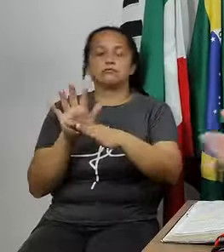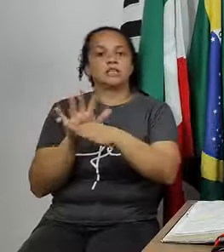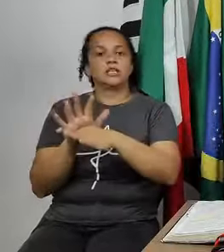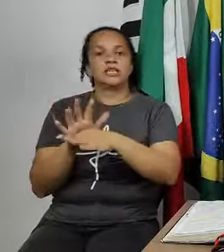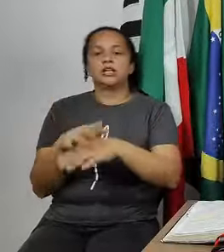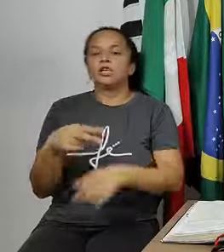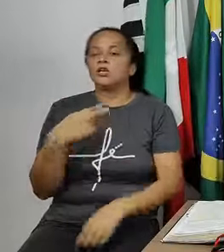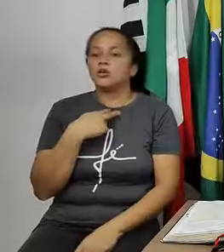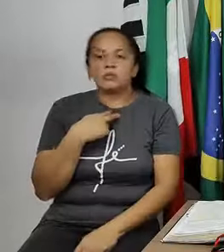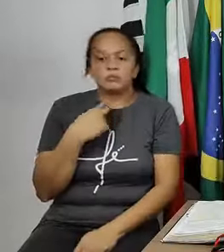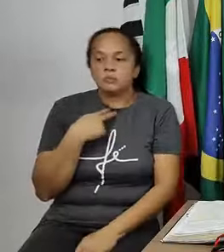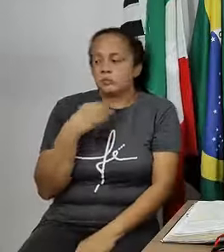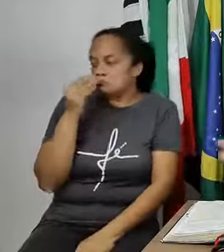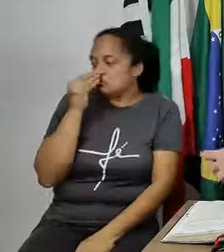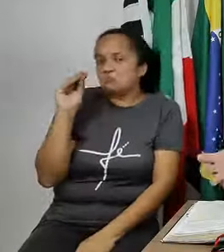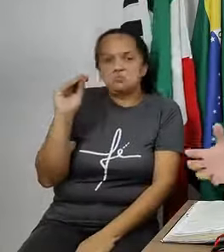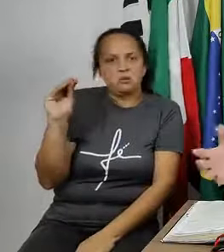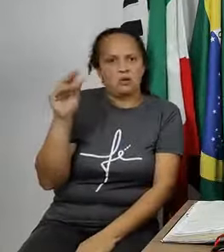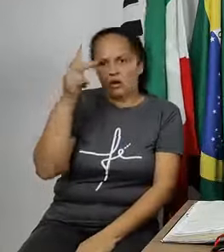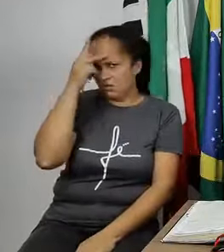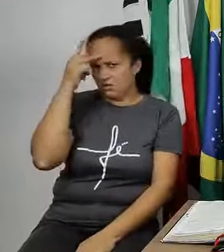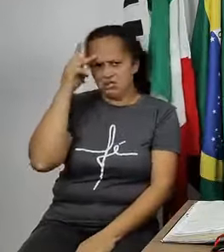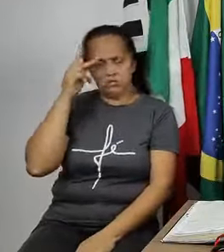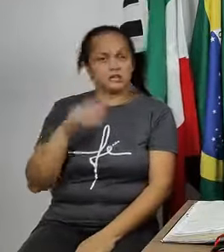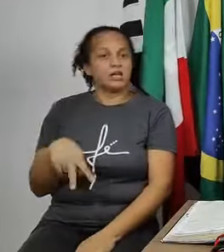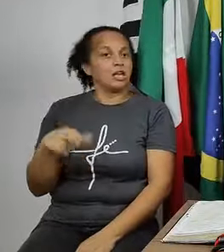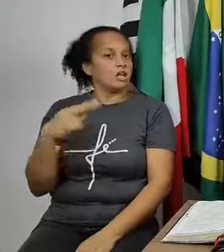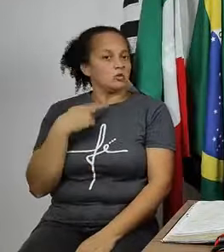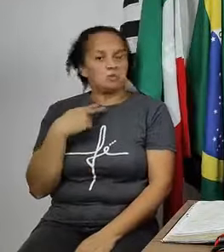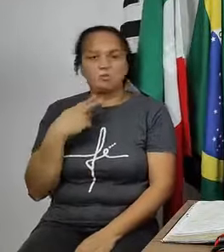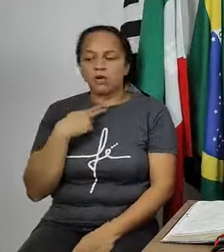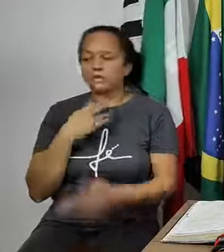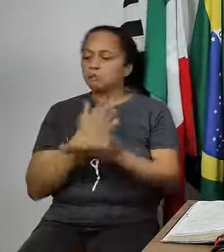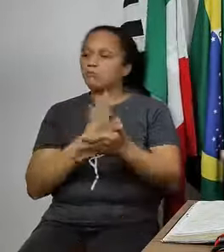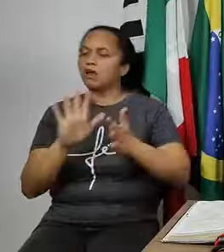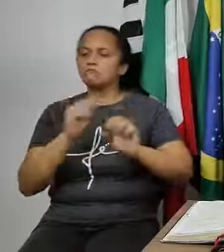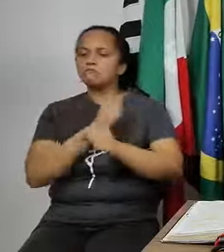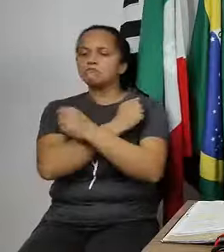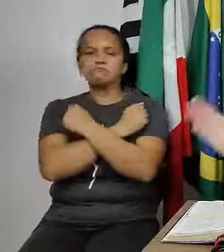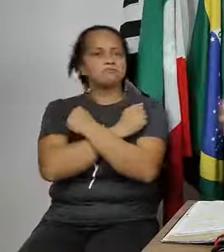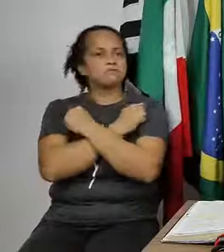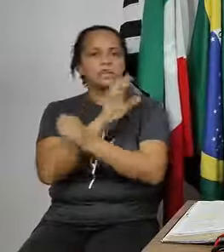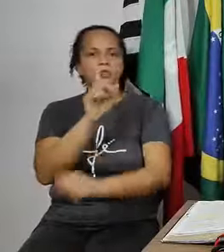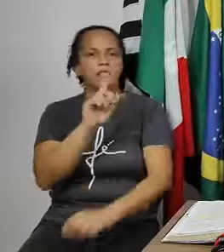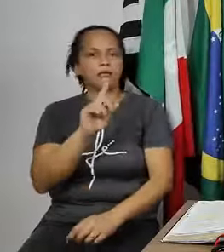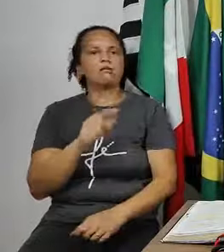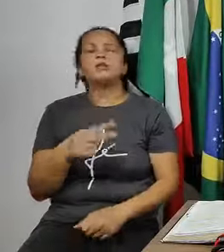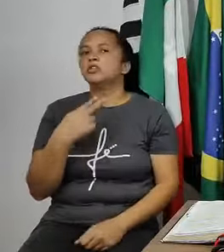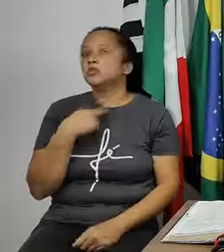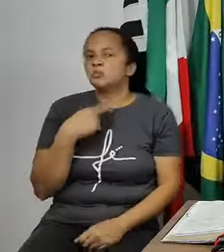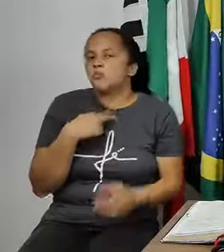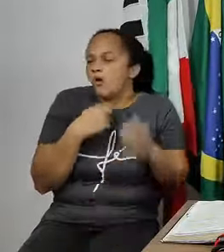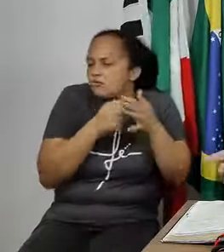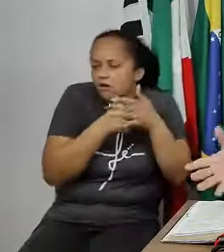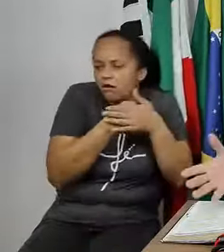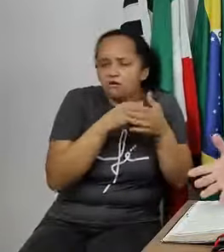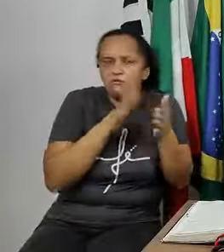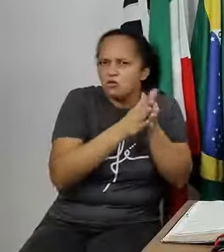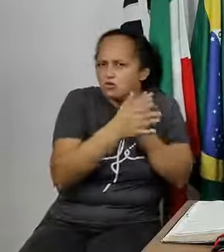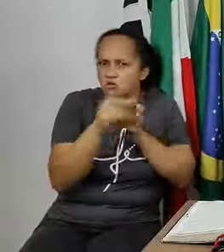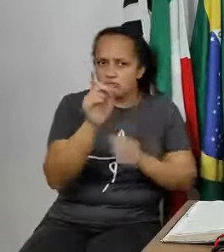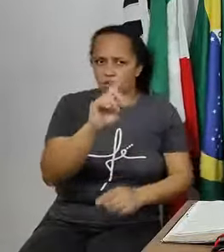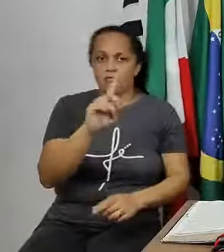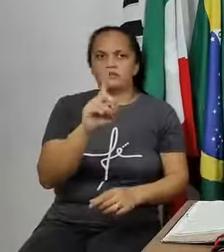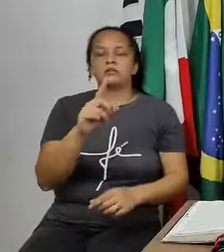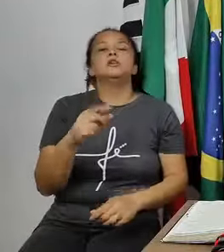mostrar indiferente, a igreja não pode cruzar os braços, a igreja não pode se esconder. É o nosso